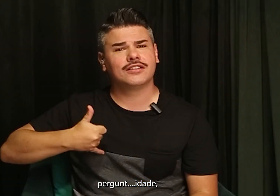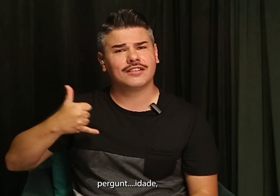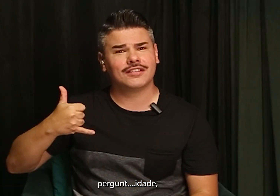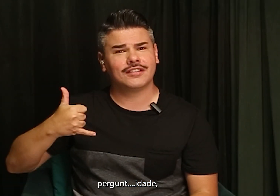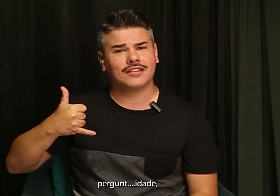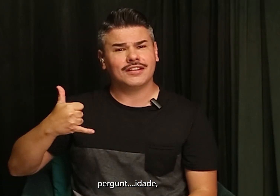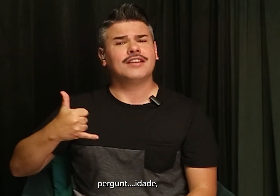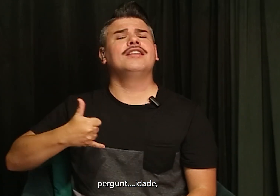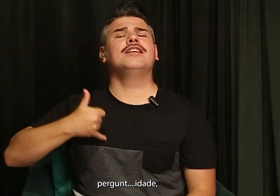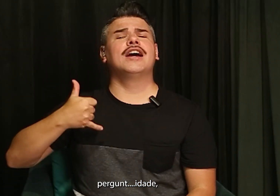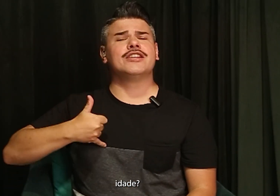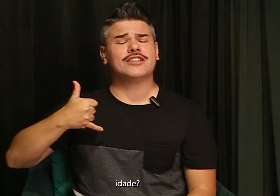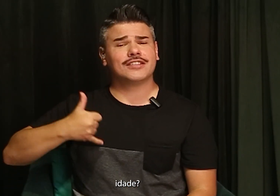idade. Idade.